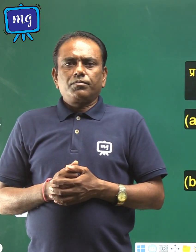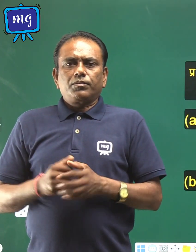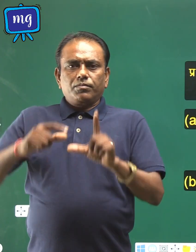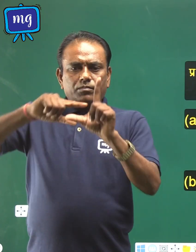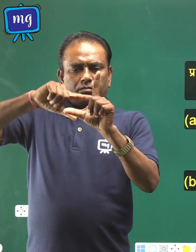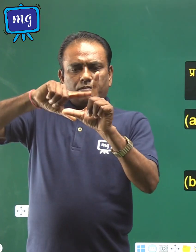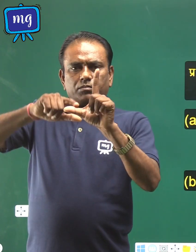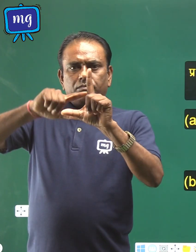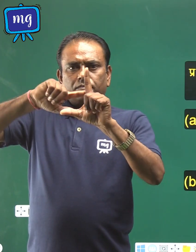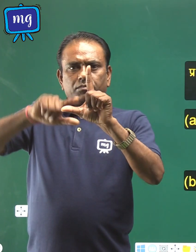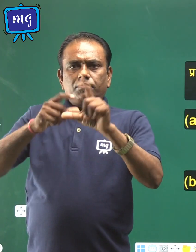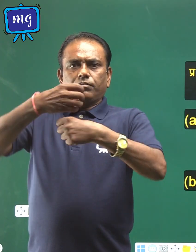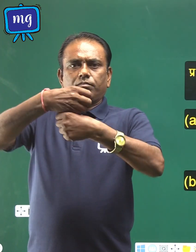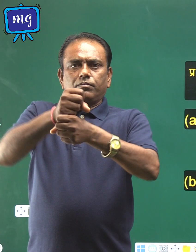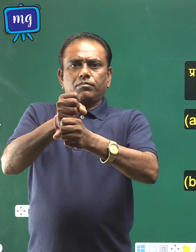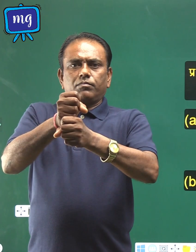कोण बनाएं।